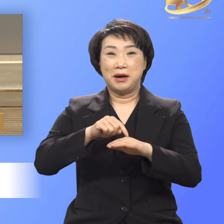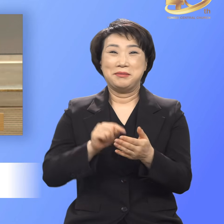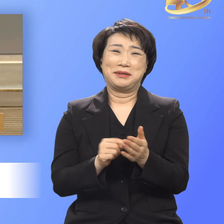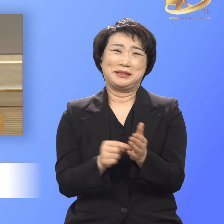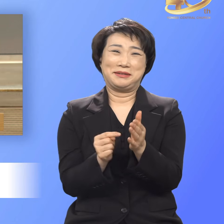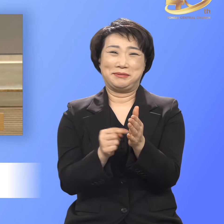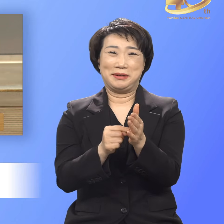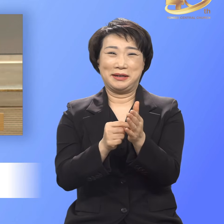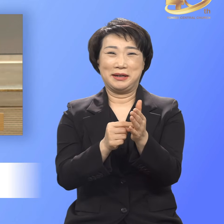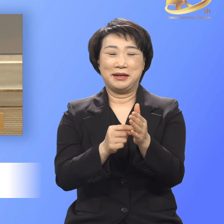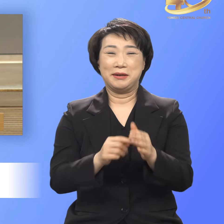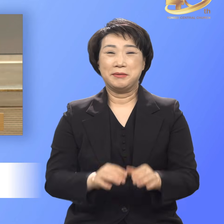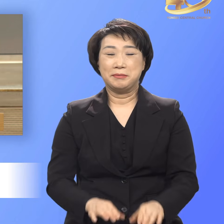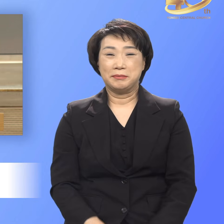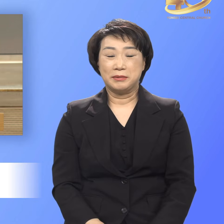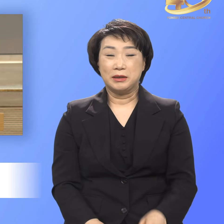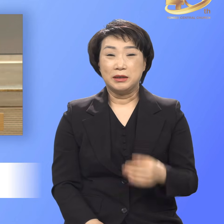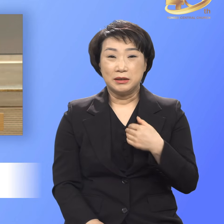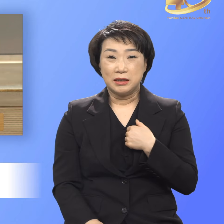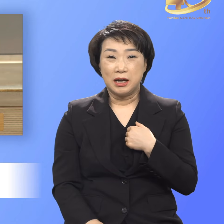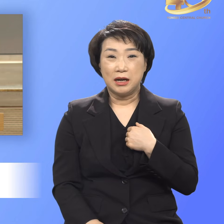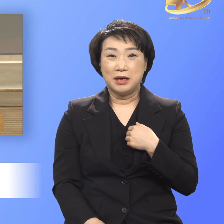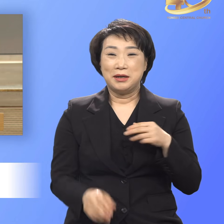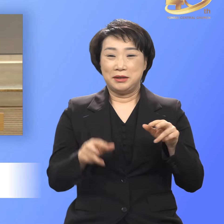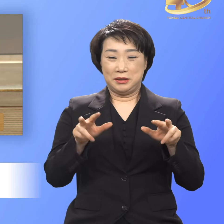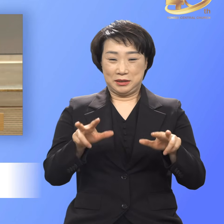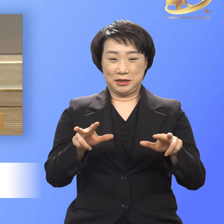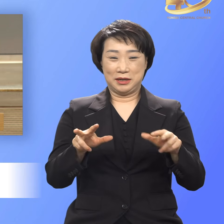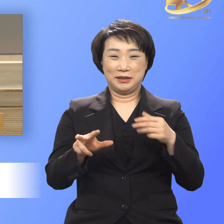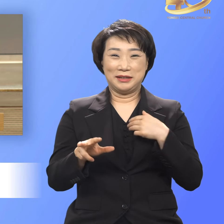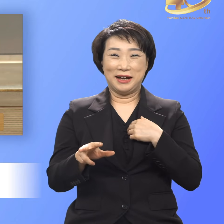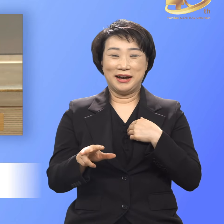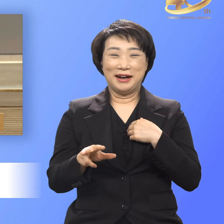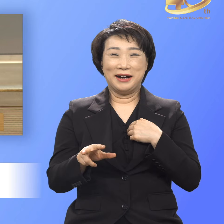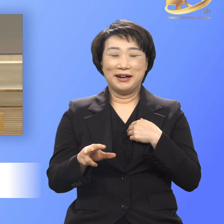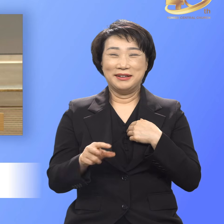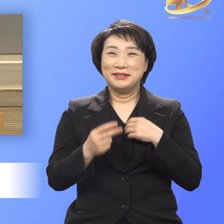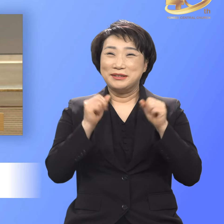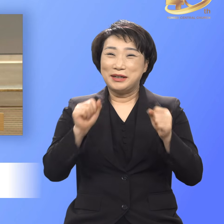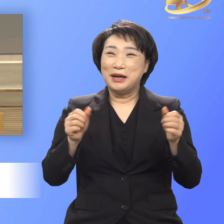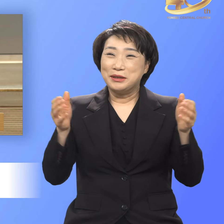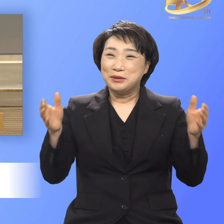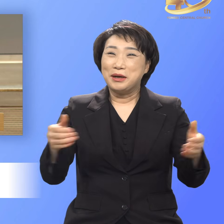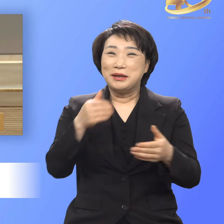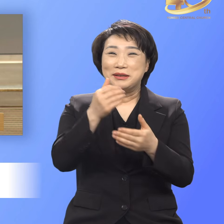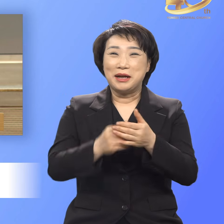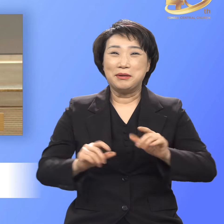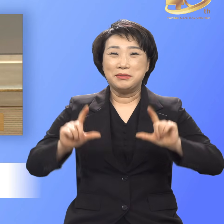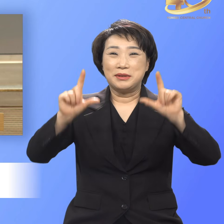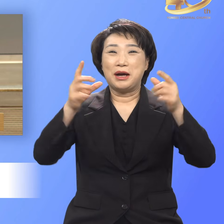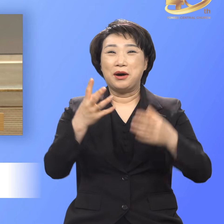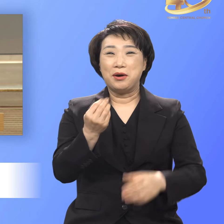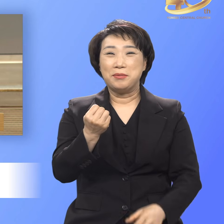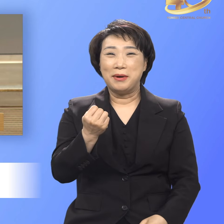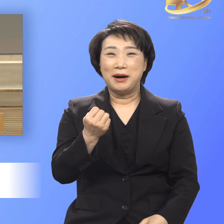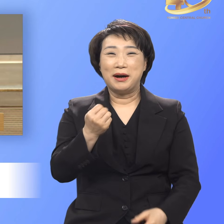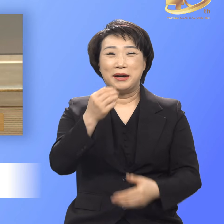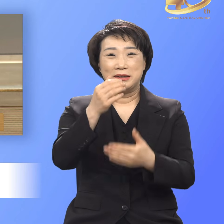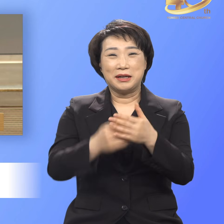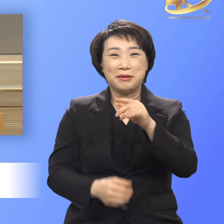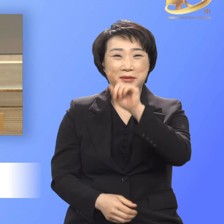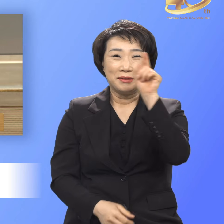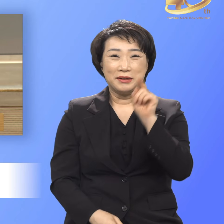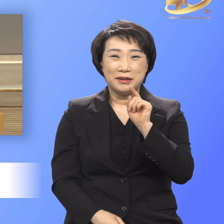급해요. 근데 난 이제 이 땅에서 살 날이 얼마